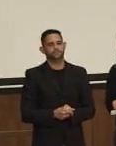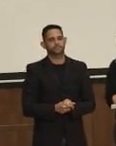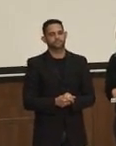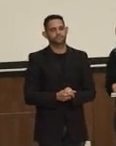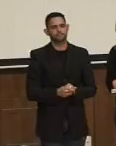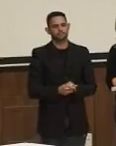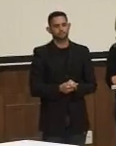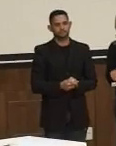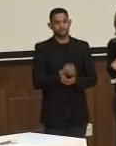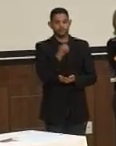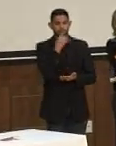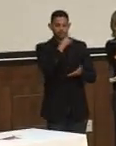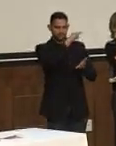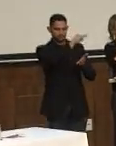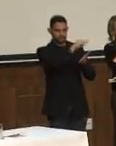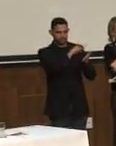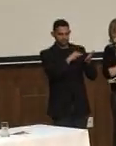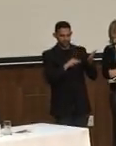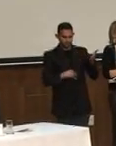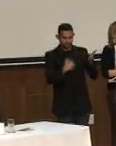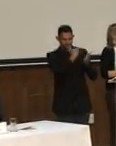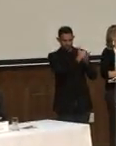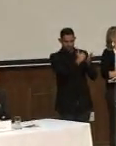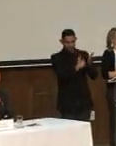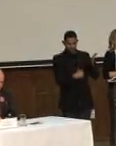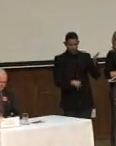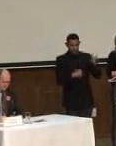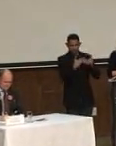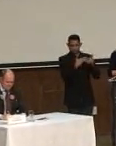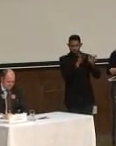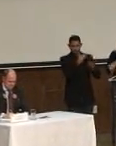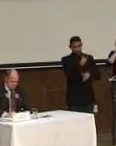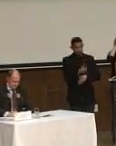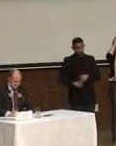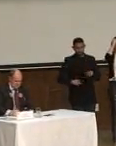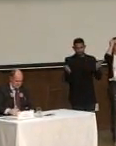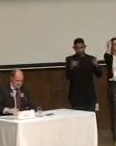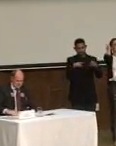Os documentos aqui apresentados são documentos públicos, podem ser